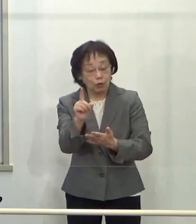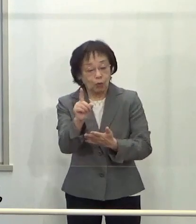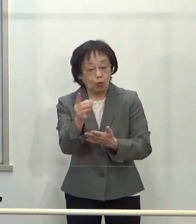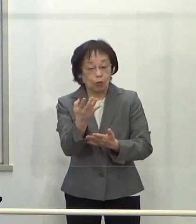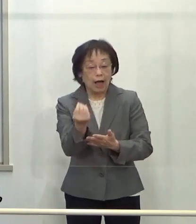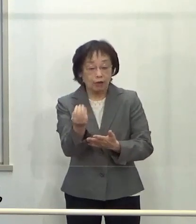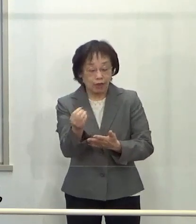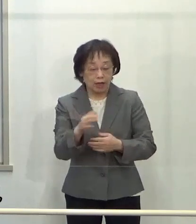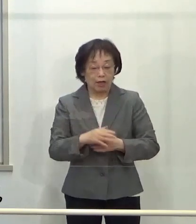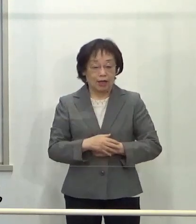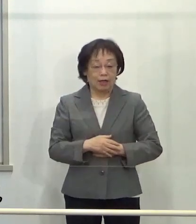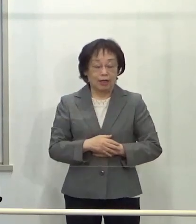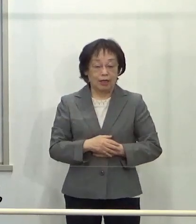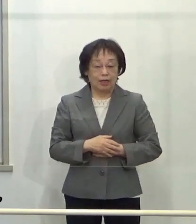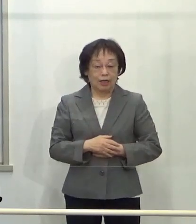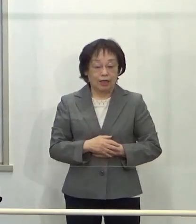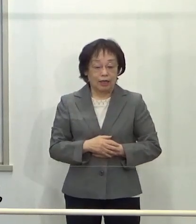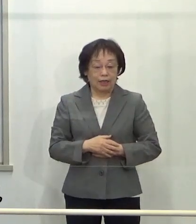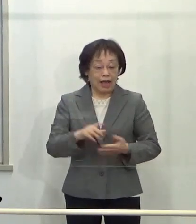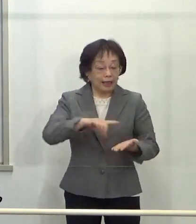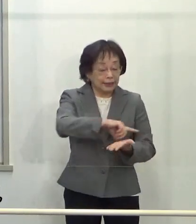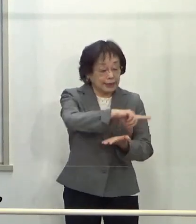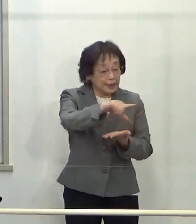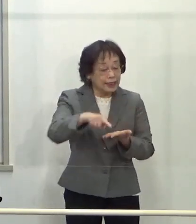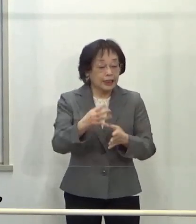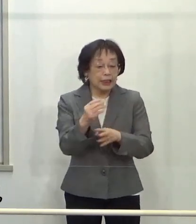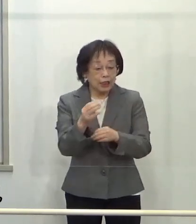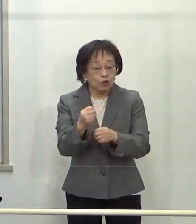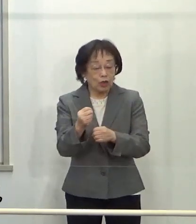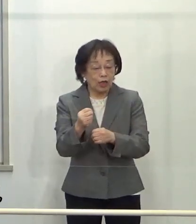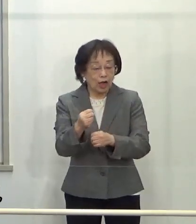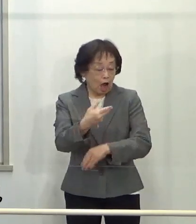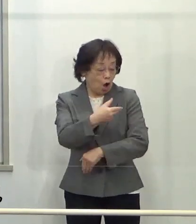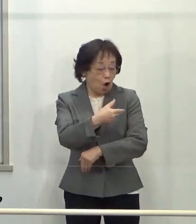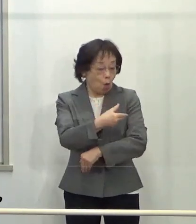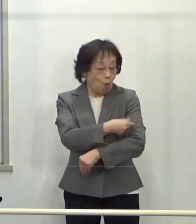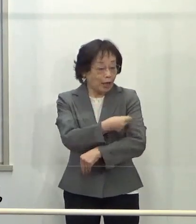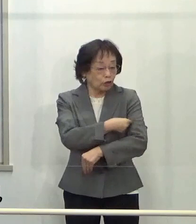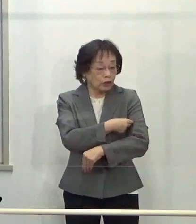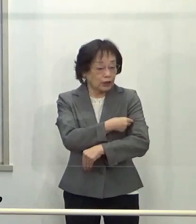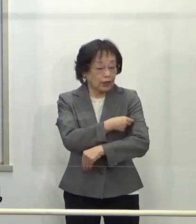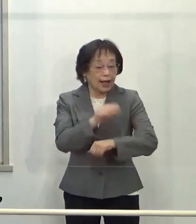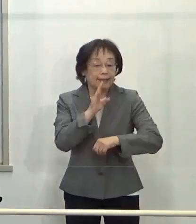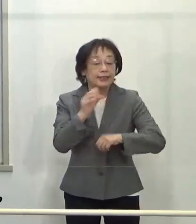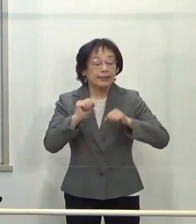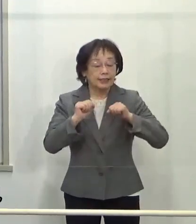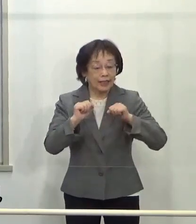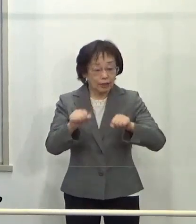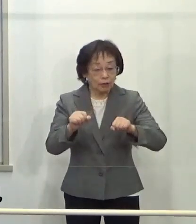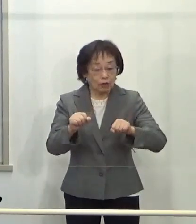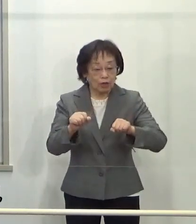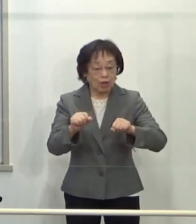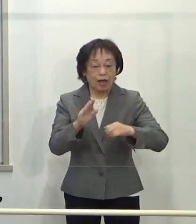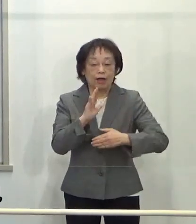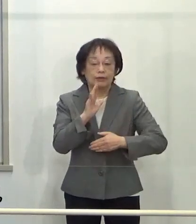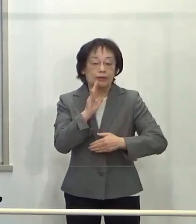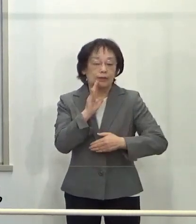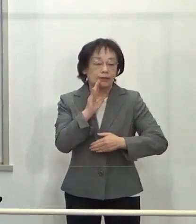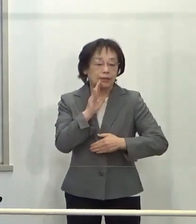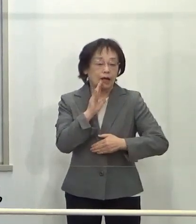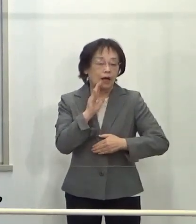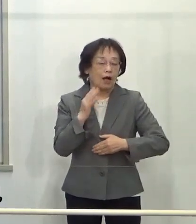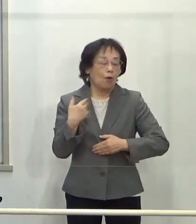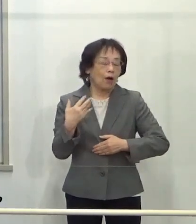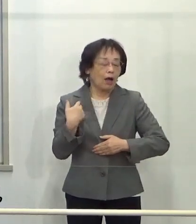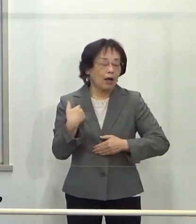の地域に回ってくるのか、いろんなことがですね、なかなかわからない状況の中